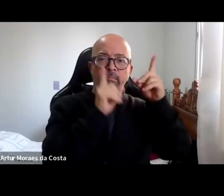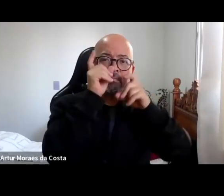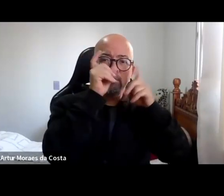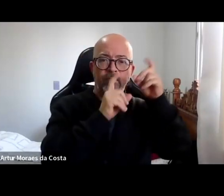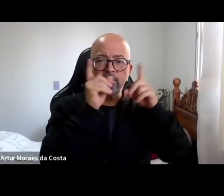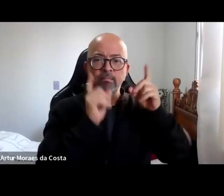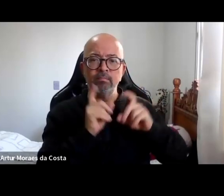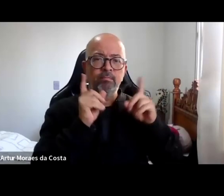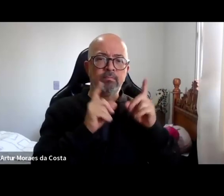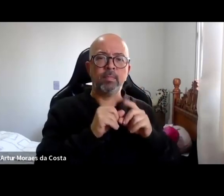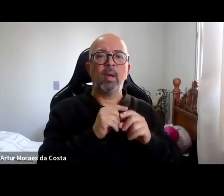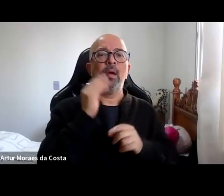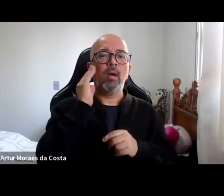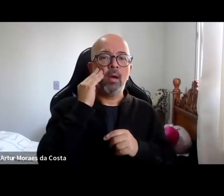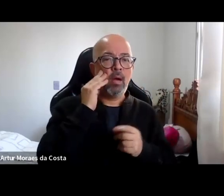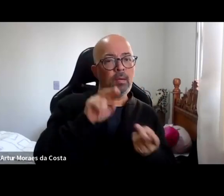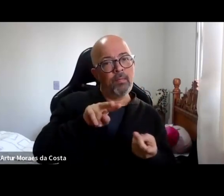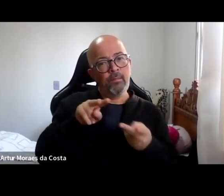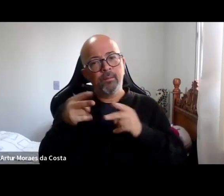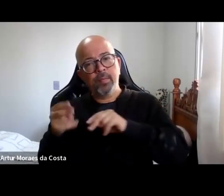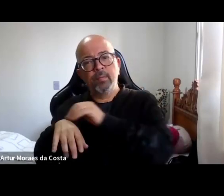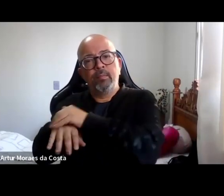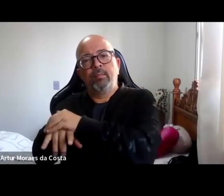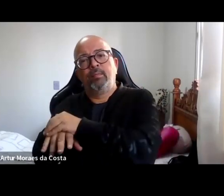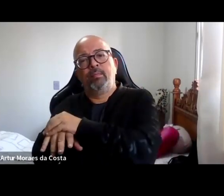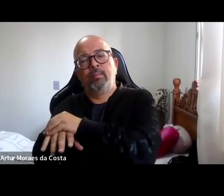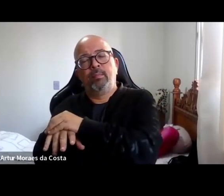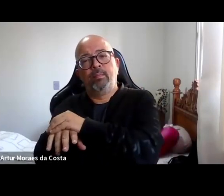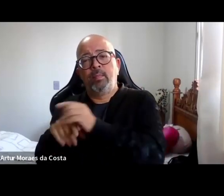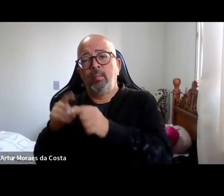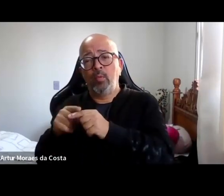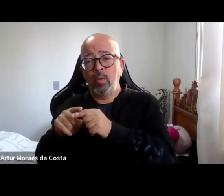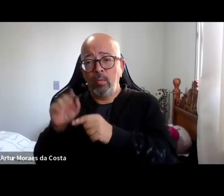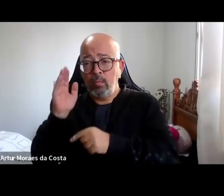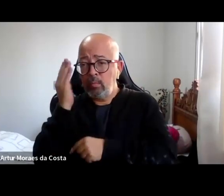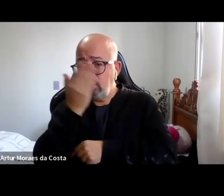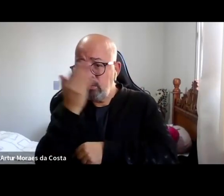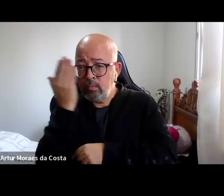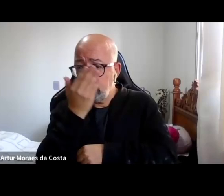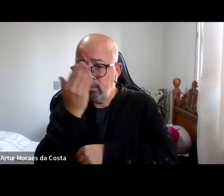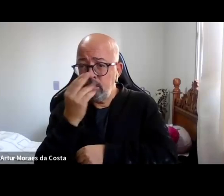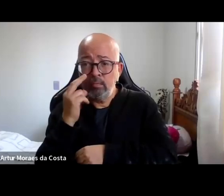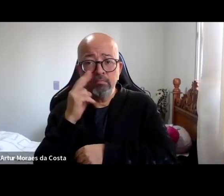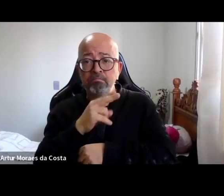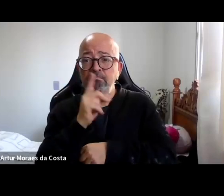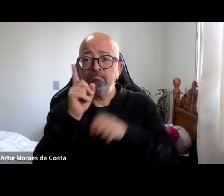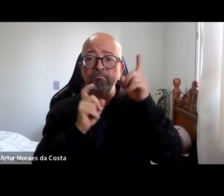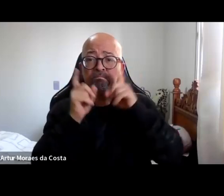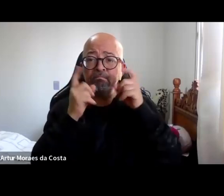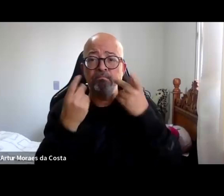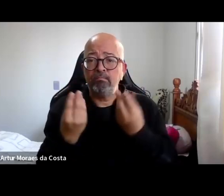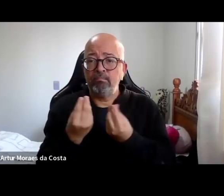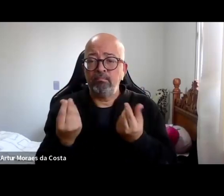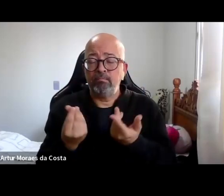hace que la persona que antes podía disfrutar plenamente de ello se sienta en inferioridad de